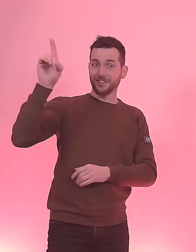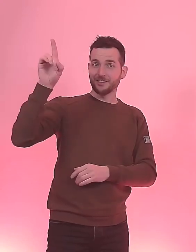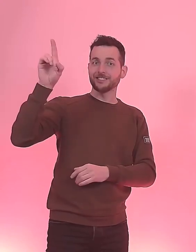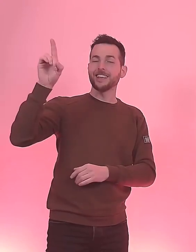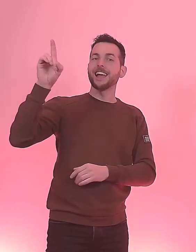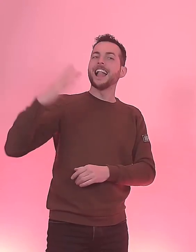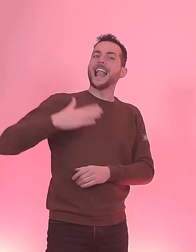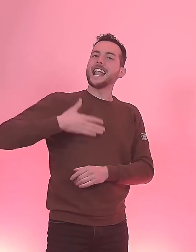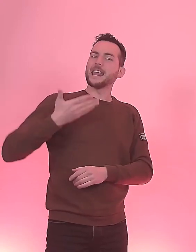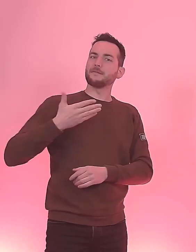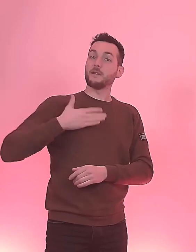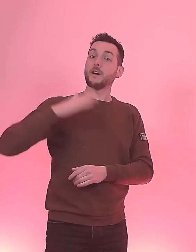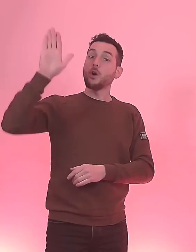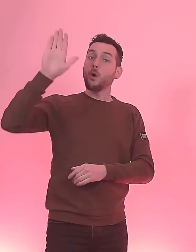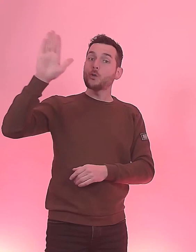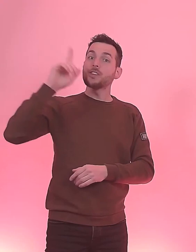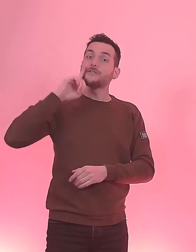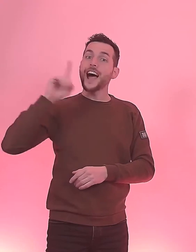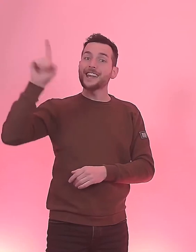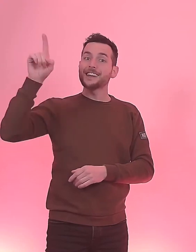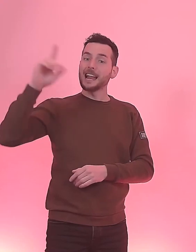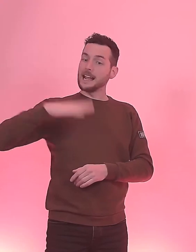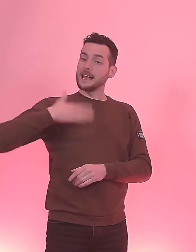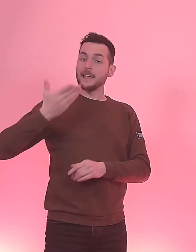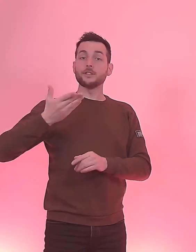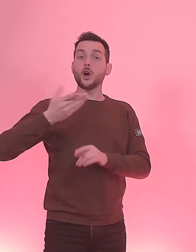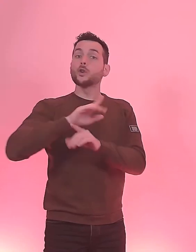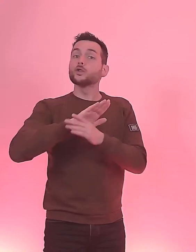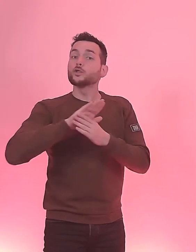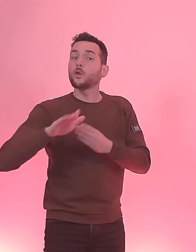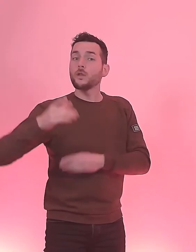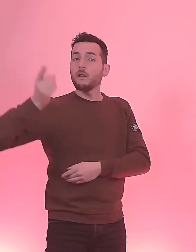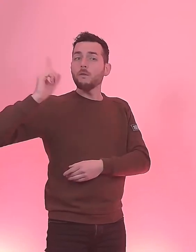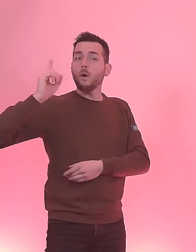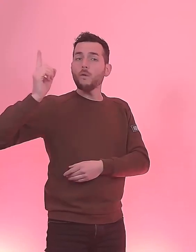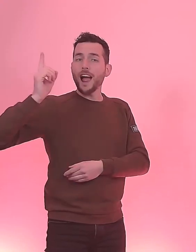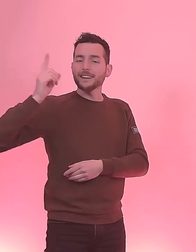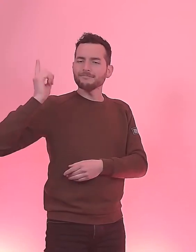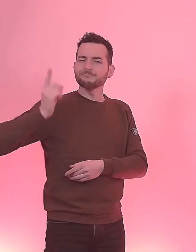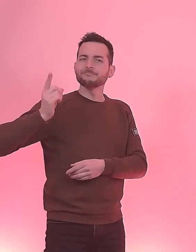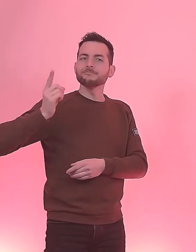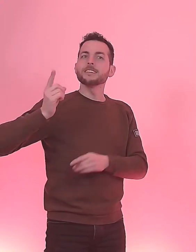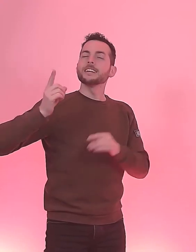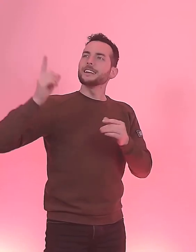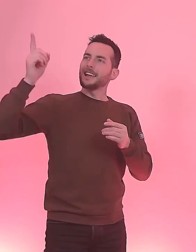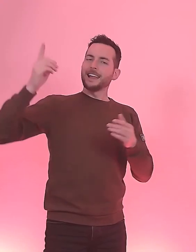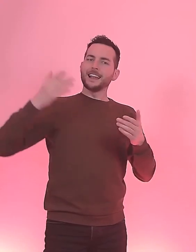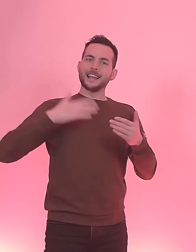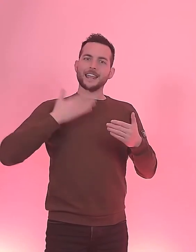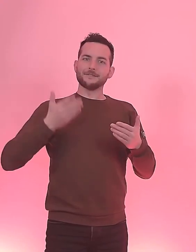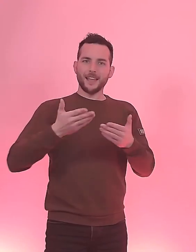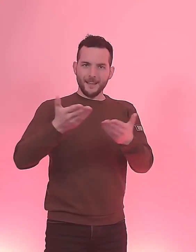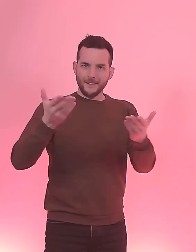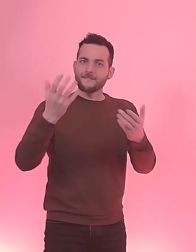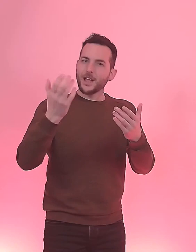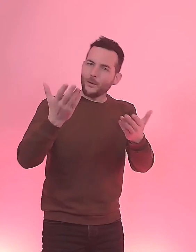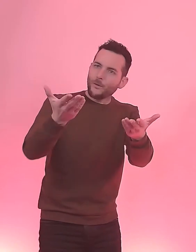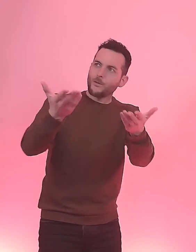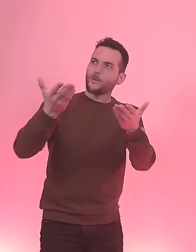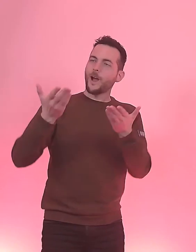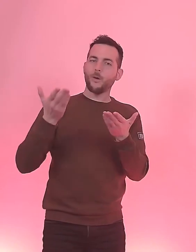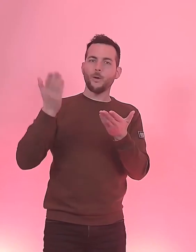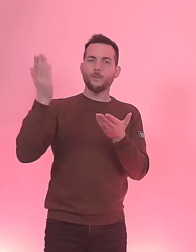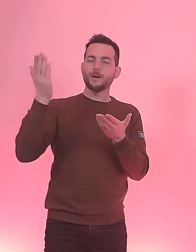van god de vader en liefde die geen eisen stelt een liefde die niets liever wil dan jouw verwelkomen en de